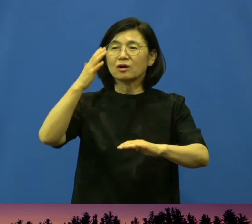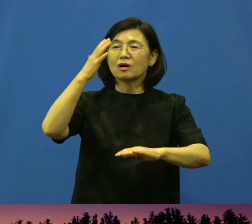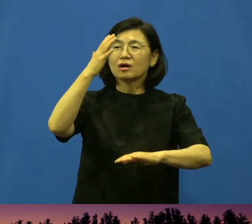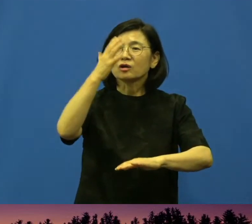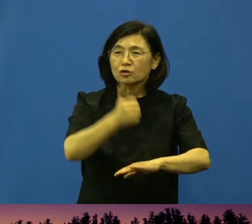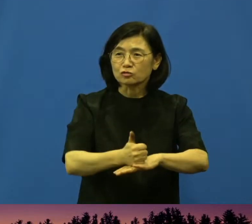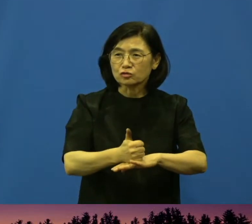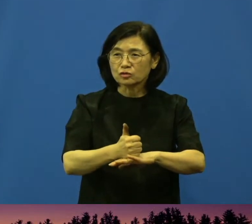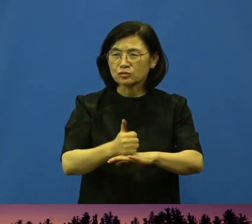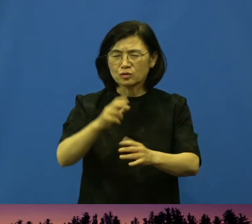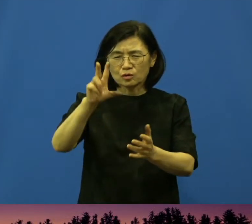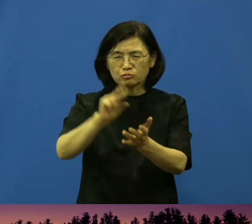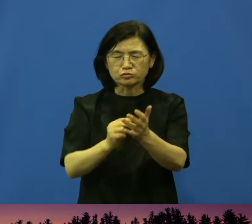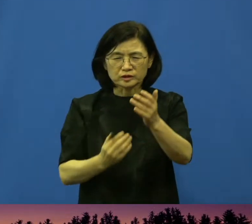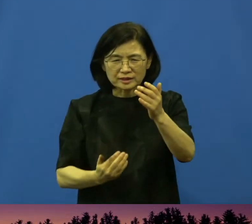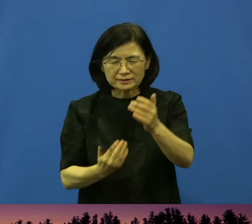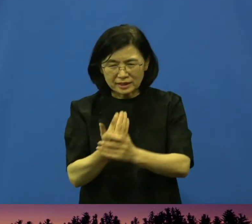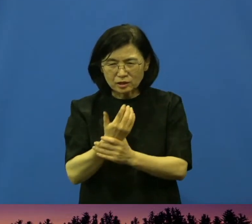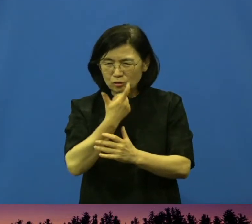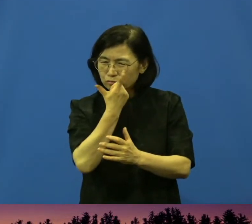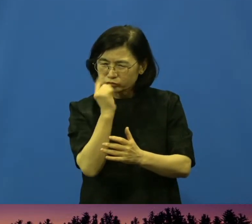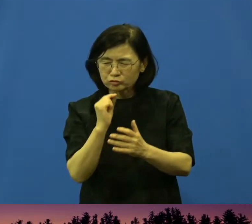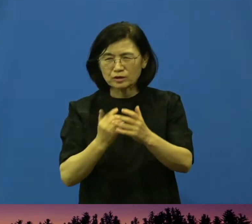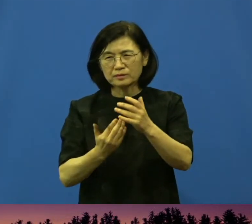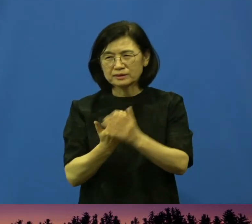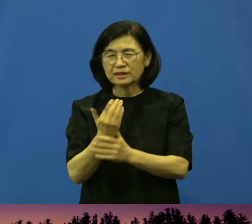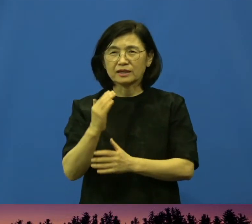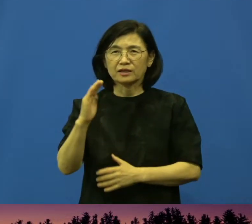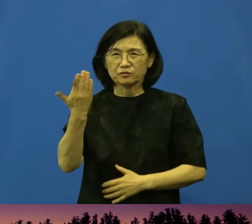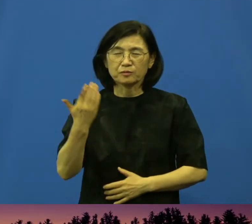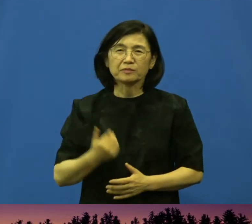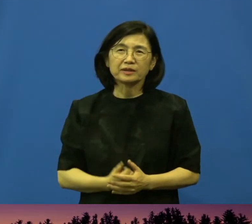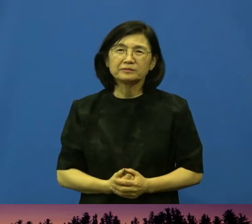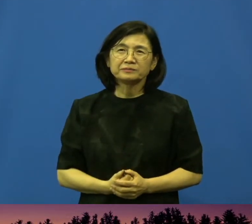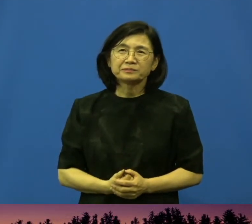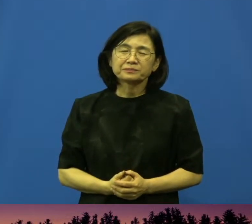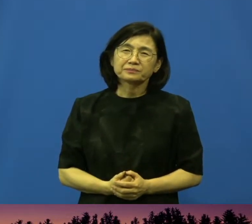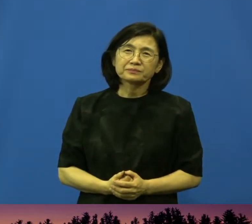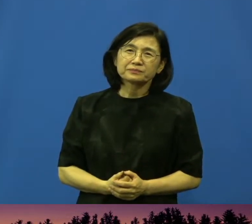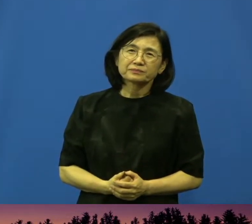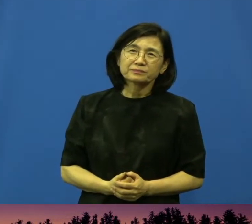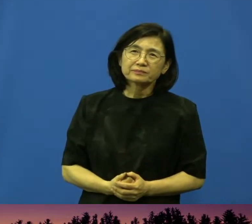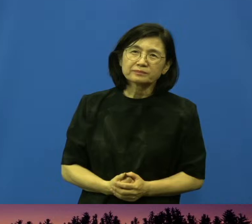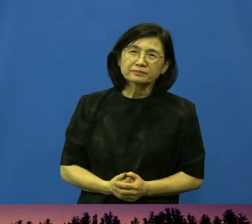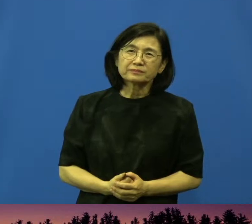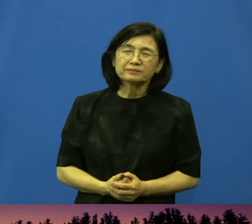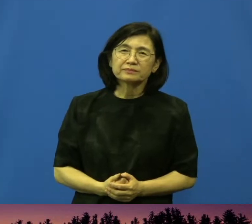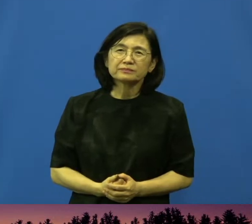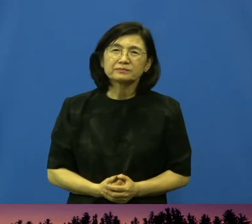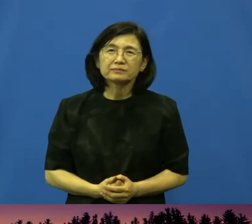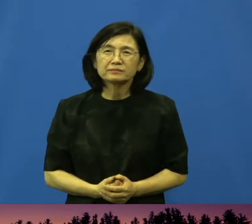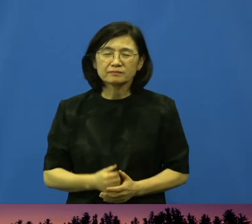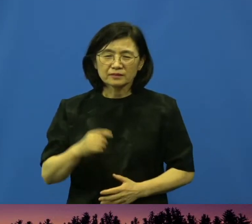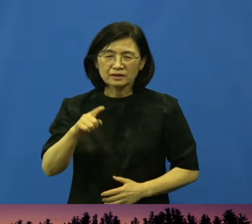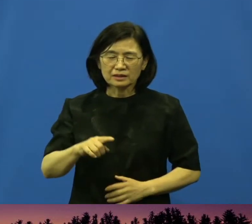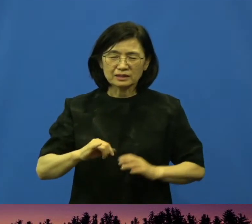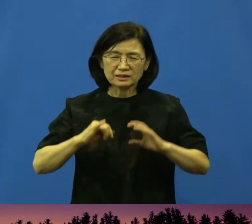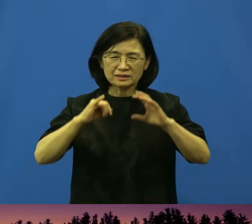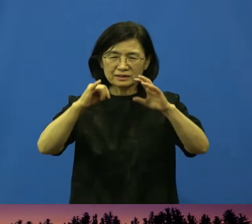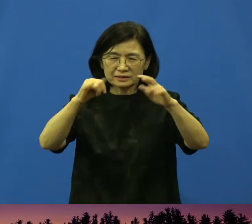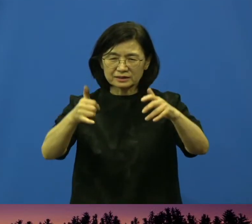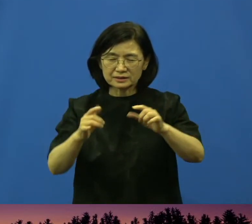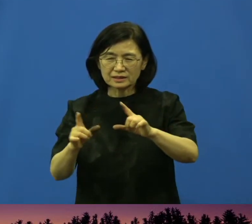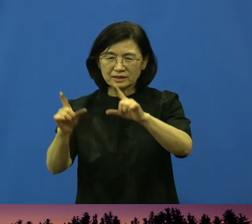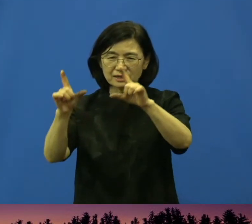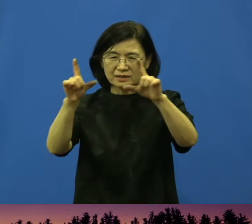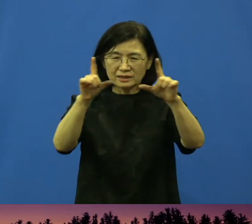창조주에게 의존하지 않고 자기의 힘과 재주와 능력으로 살아가고자 하는 그 모든 것, 이 발부둥 치는 세상의 삶은 하나님으로부터